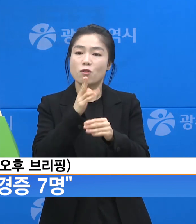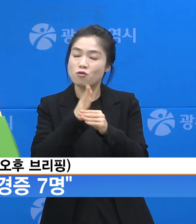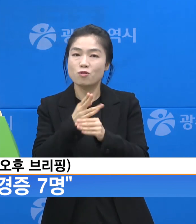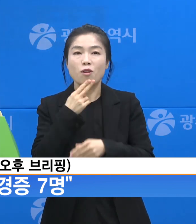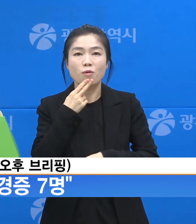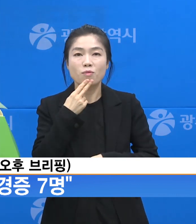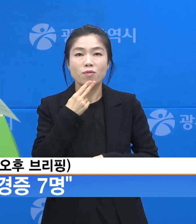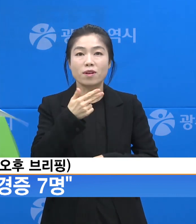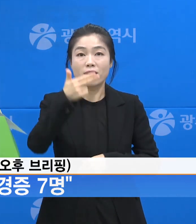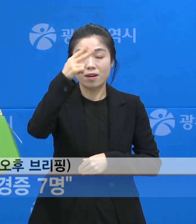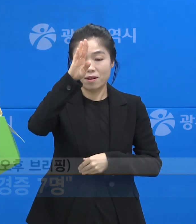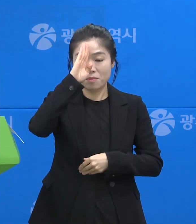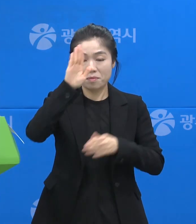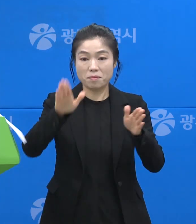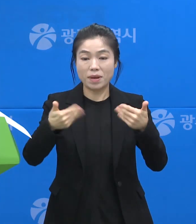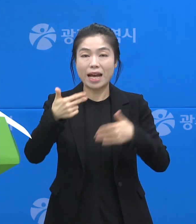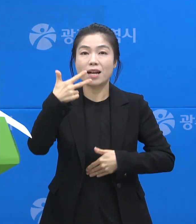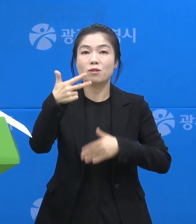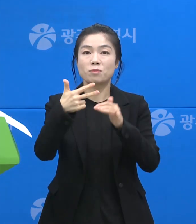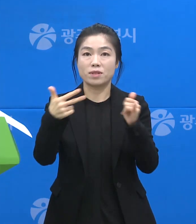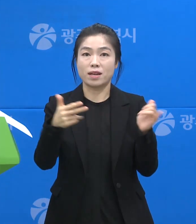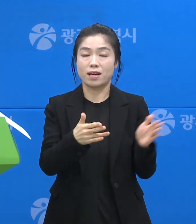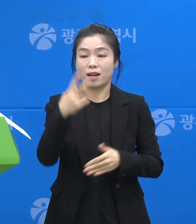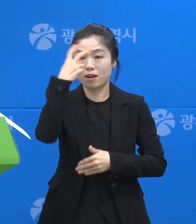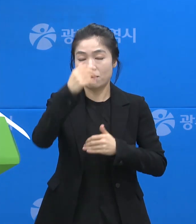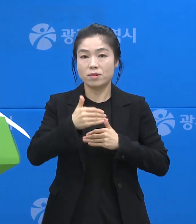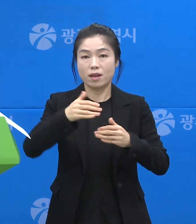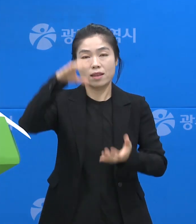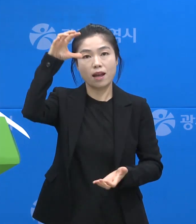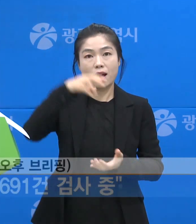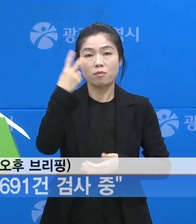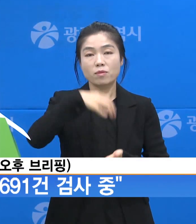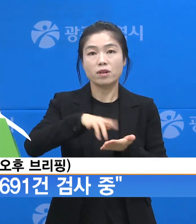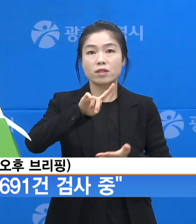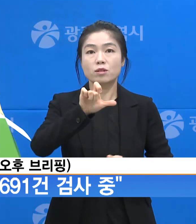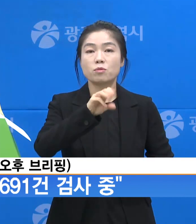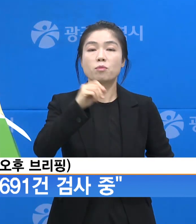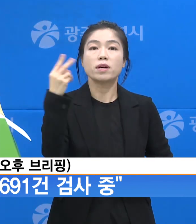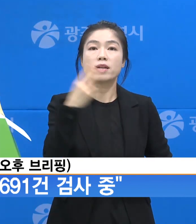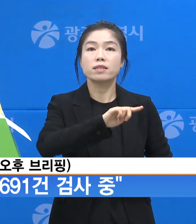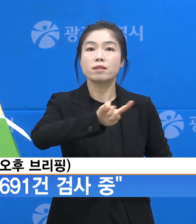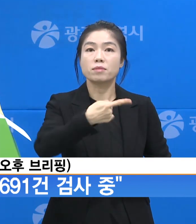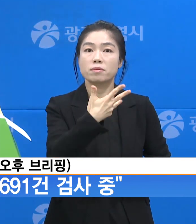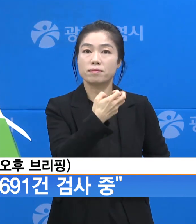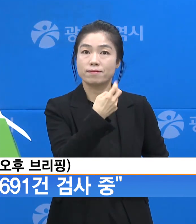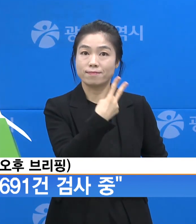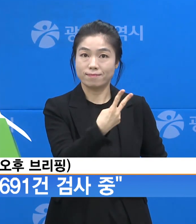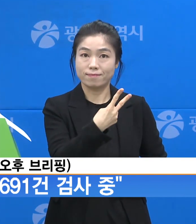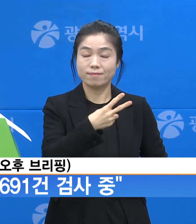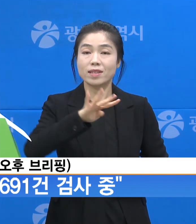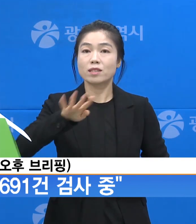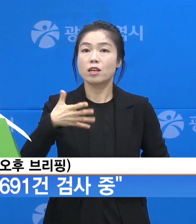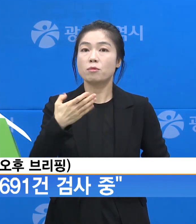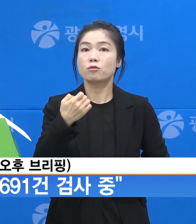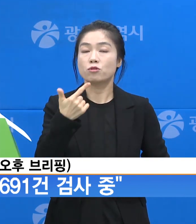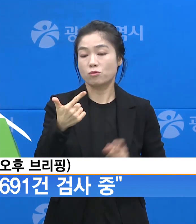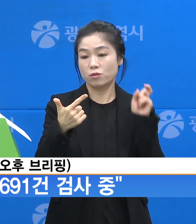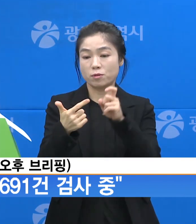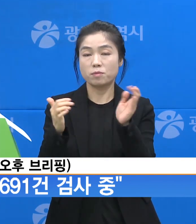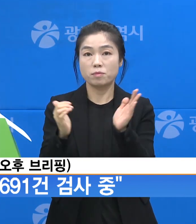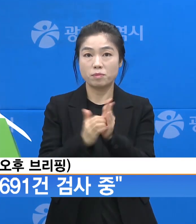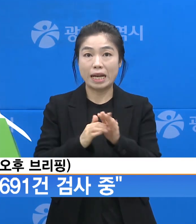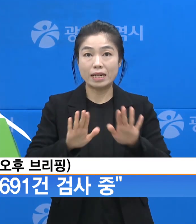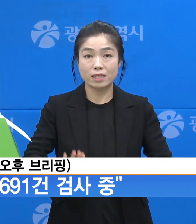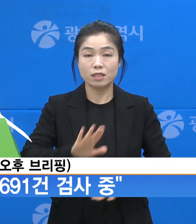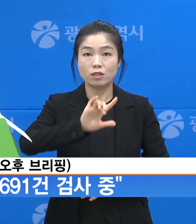경증 환자 7명입니다. 검사 현황은 총 누적 검사 15만 2,182건입니다. 496건 양성이고